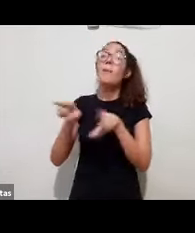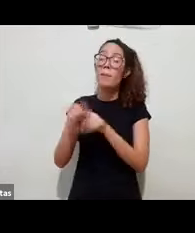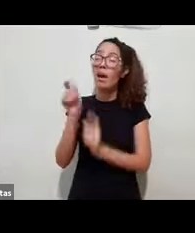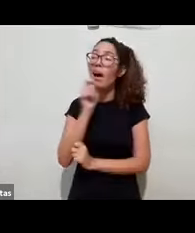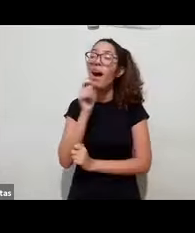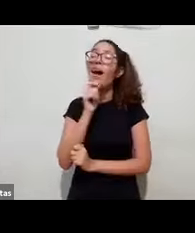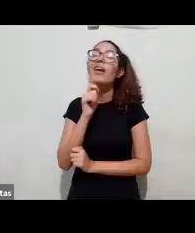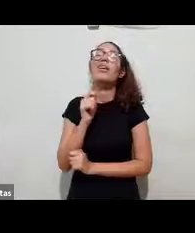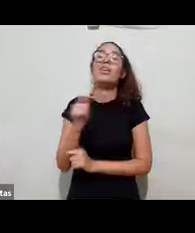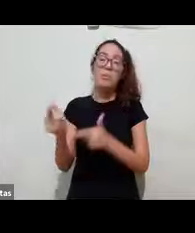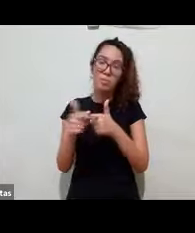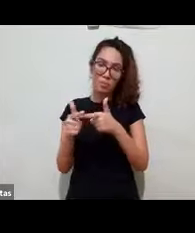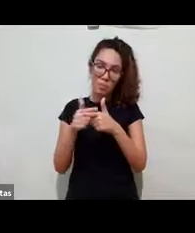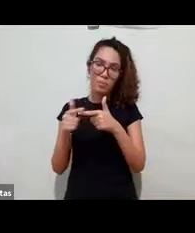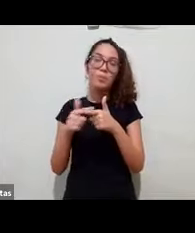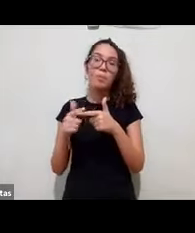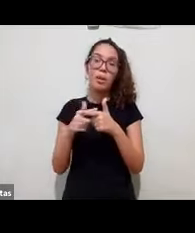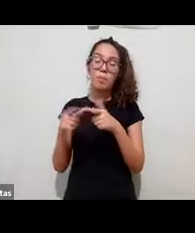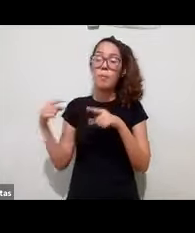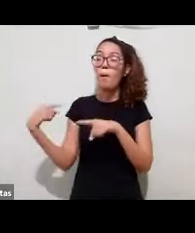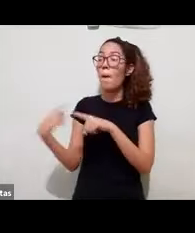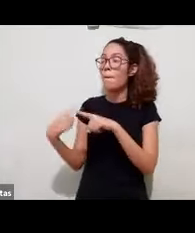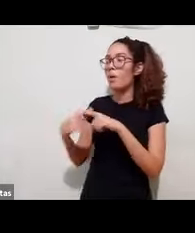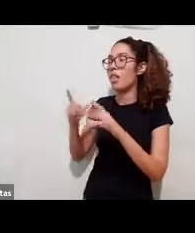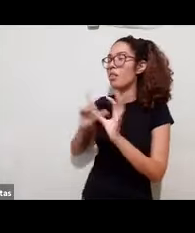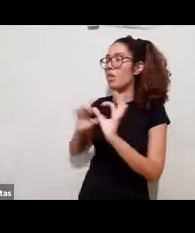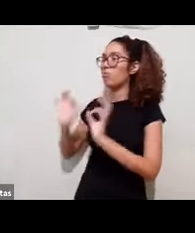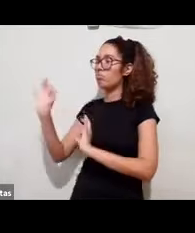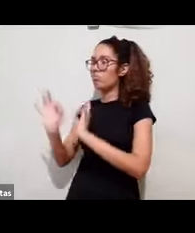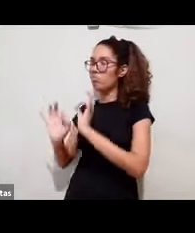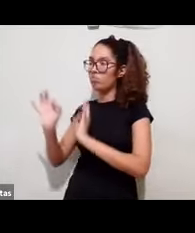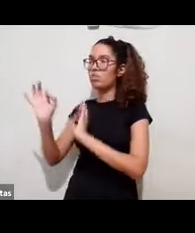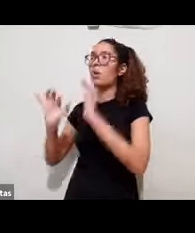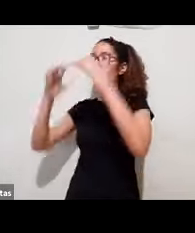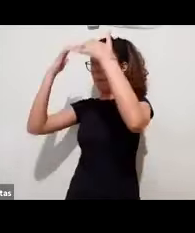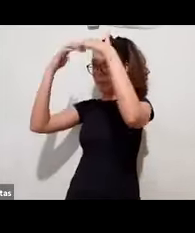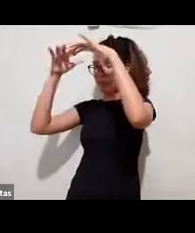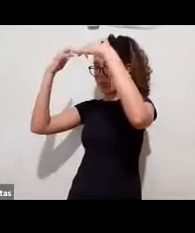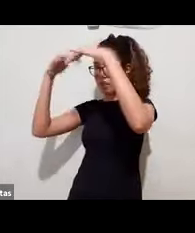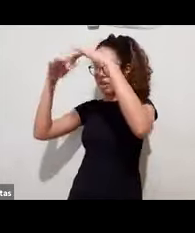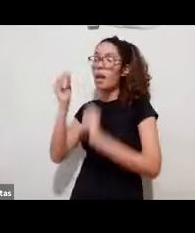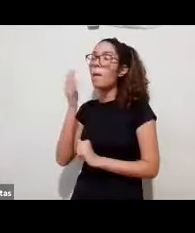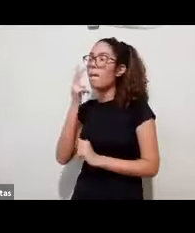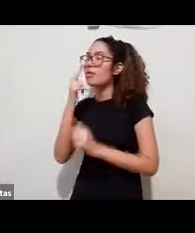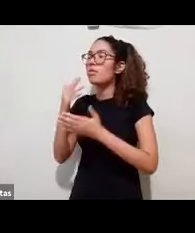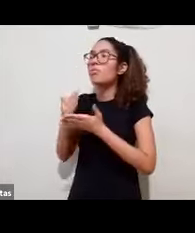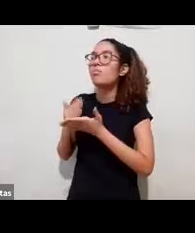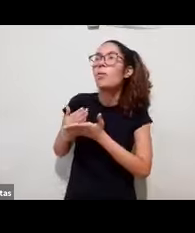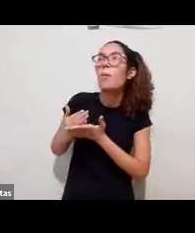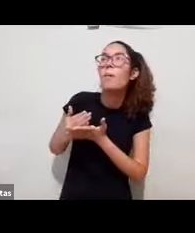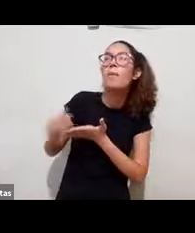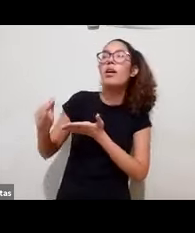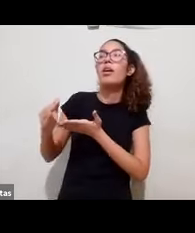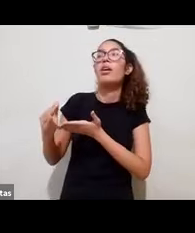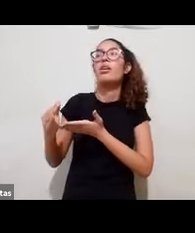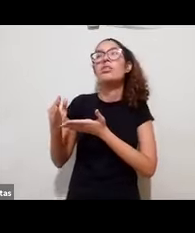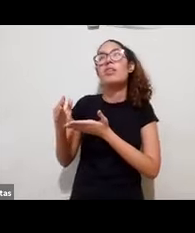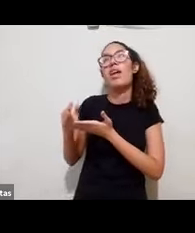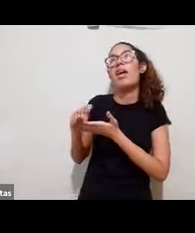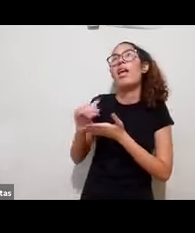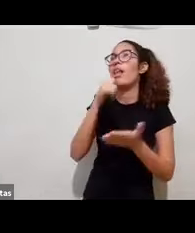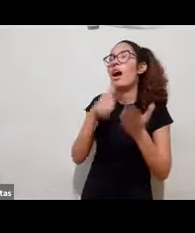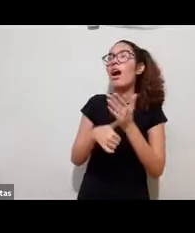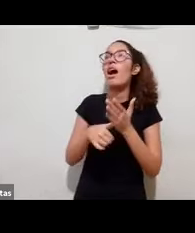já que a reforma psiquiátrica e a luta antimanicomial começa, né, mais ou menos aí, com a Carta de Bauru, 30